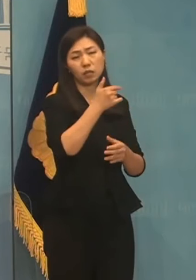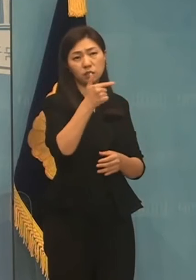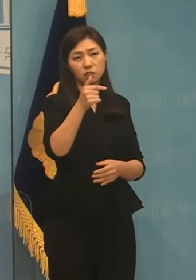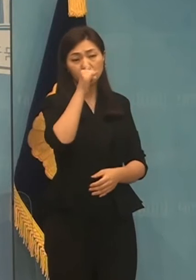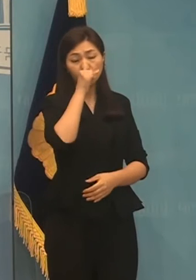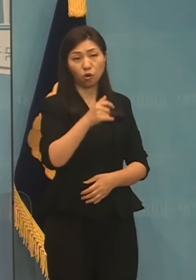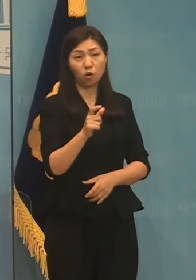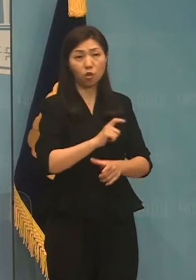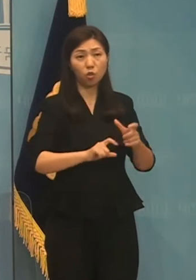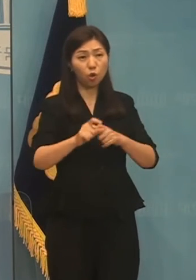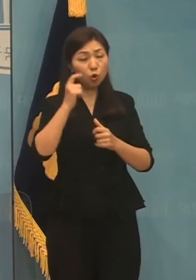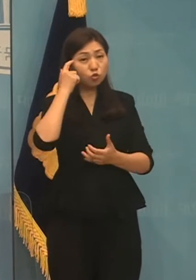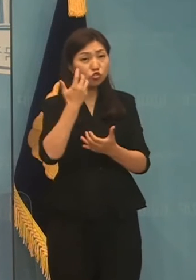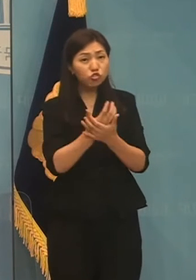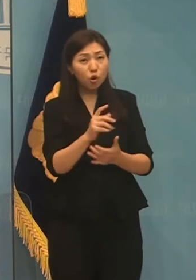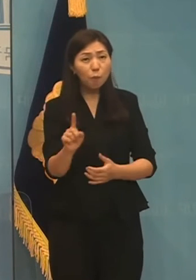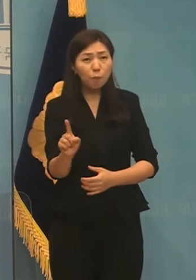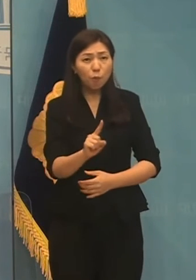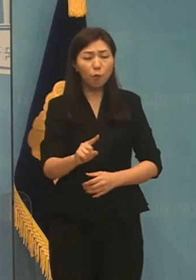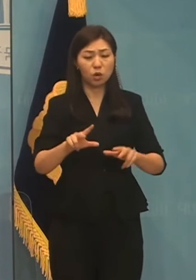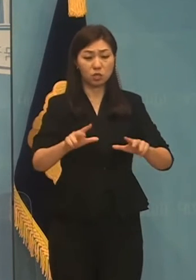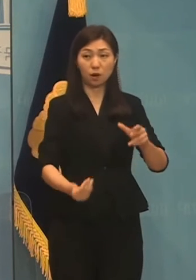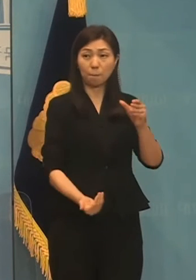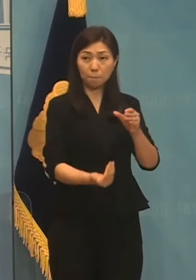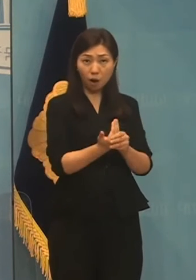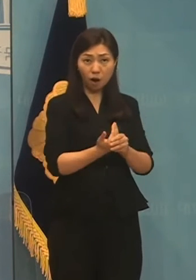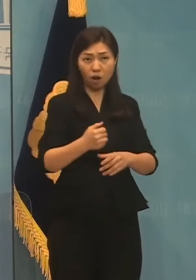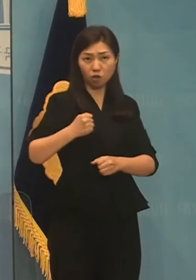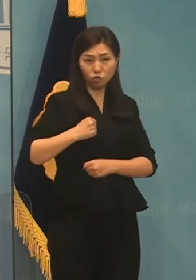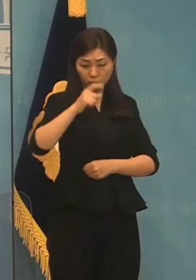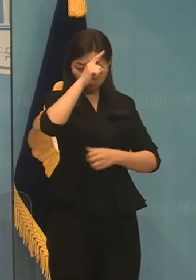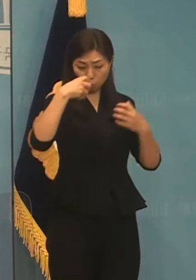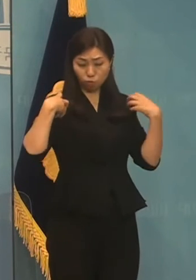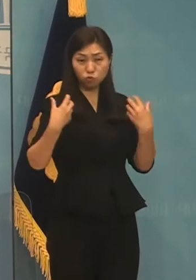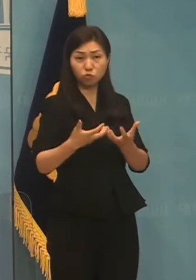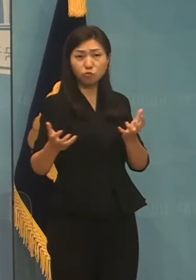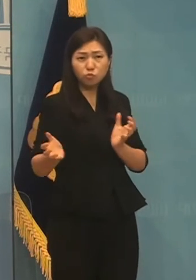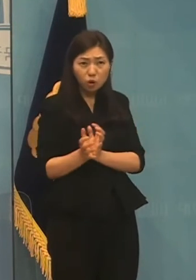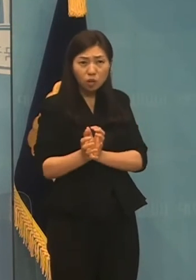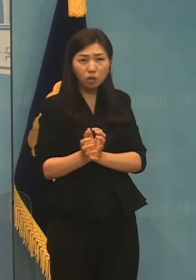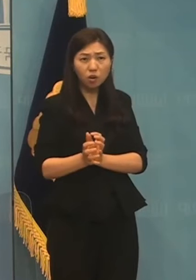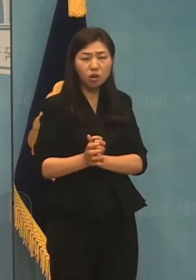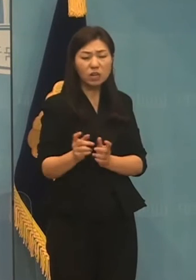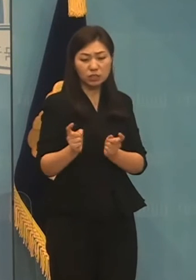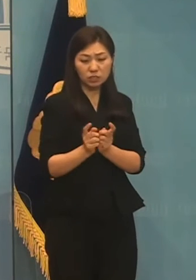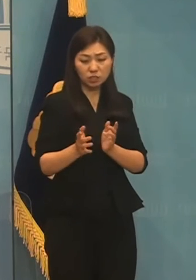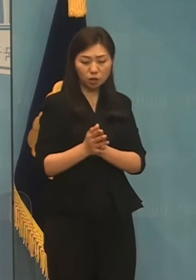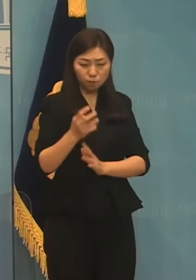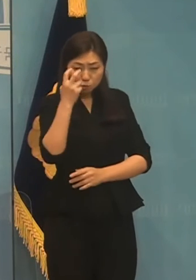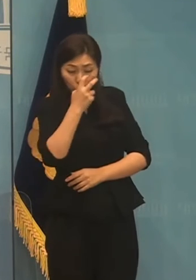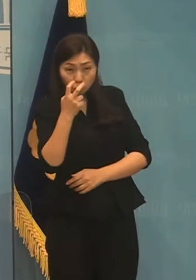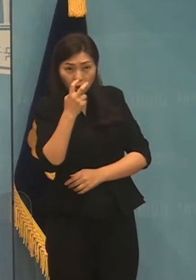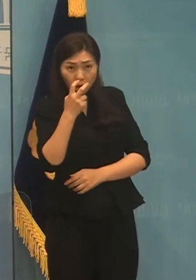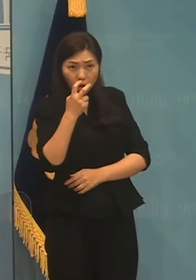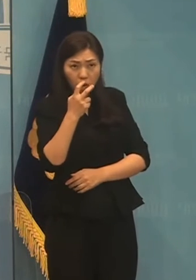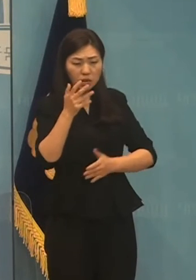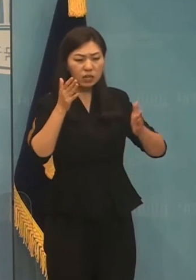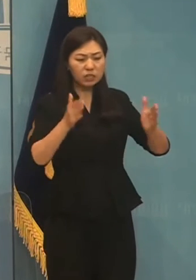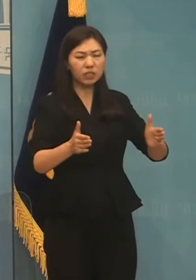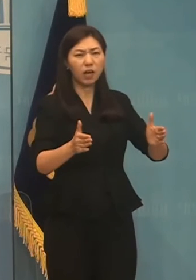더 신경을 이것은 이번 사건이 국가간 씻으러 나서는 군 특별조사 강하게